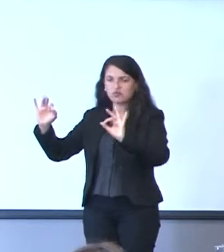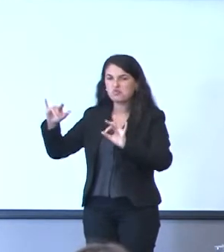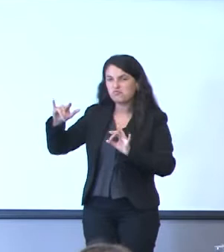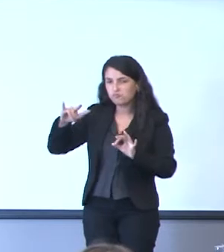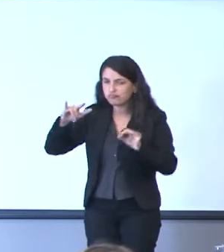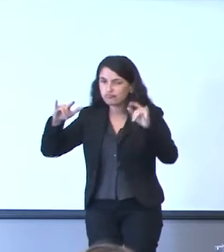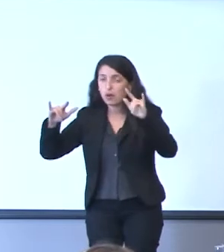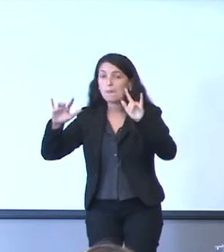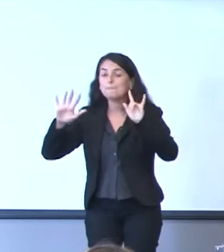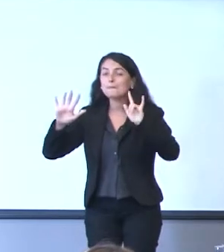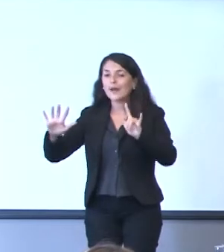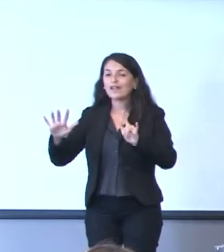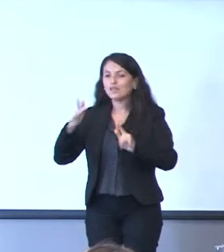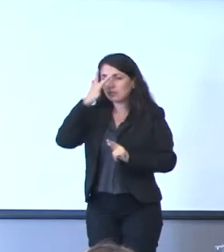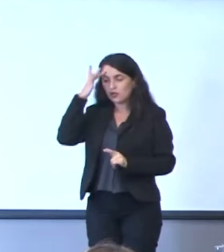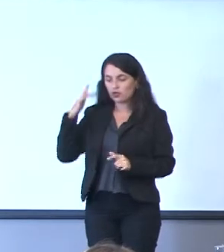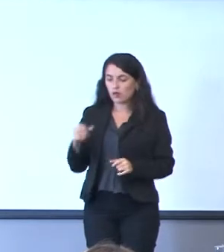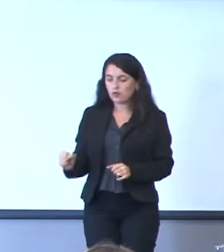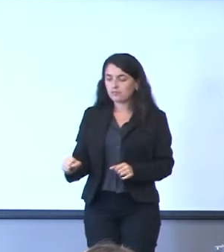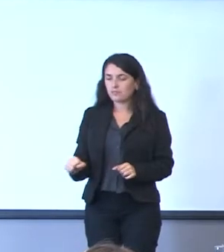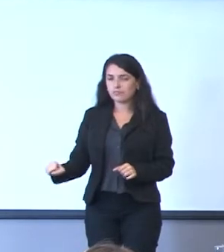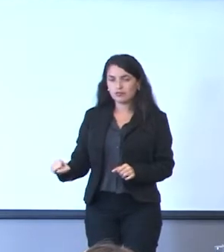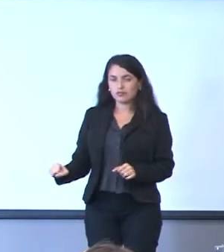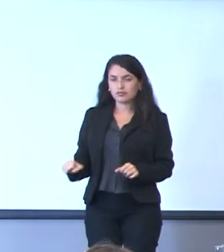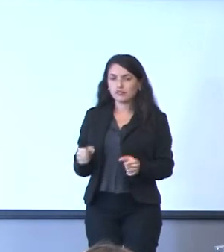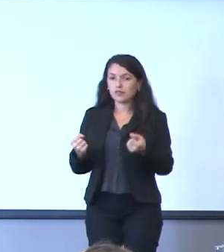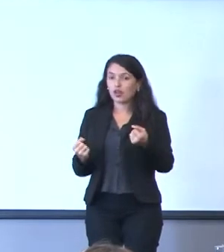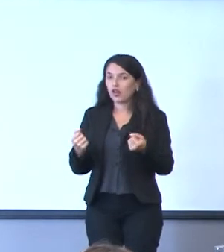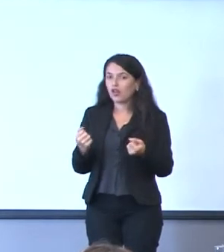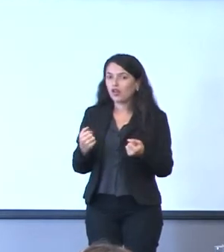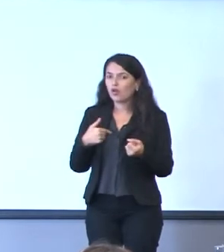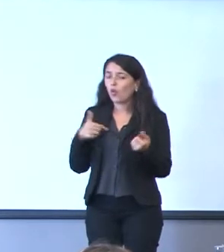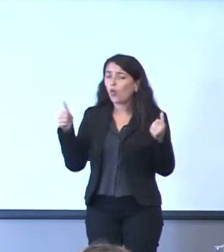eles observavam com os caças mais antigos.